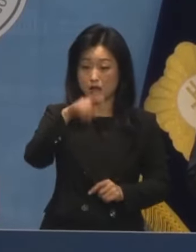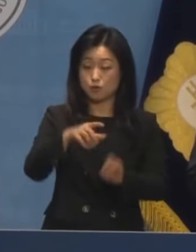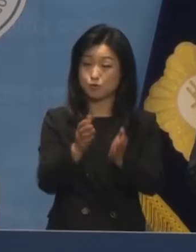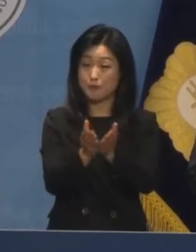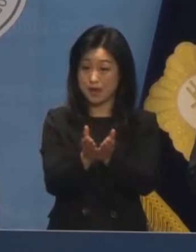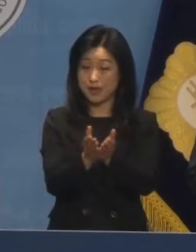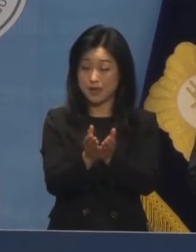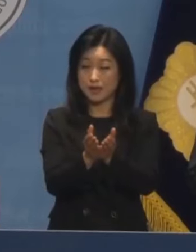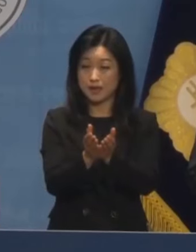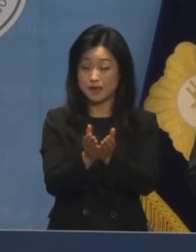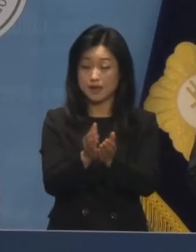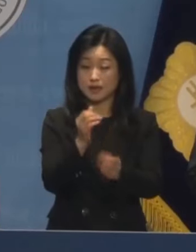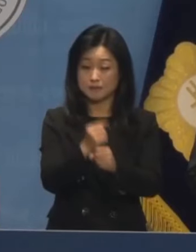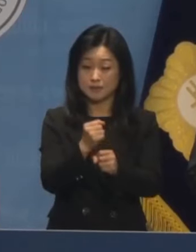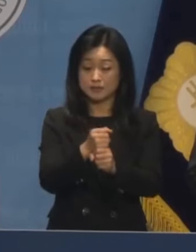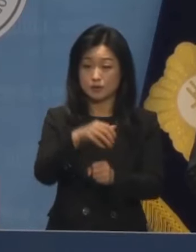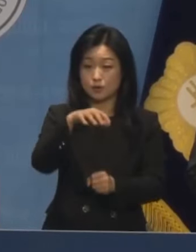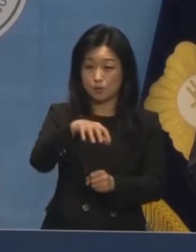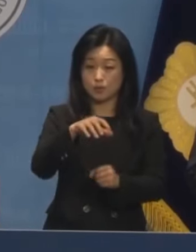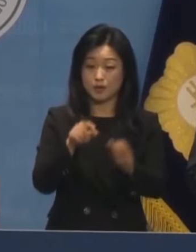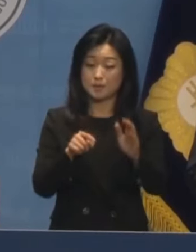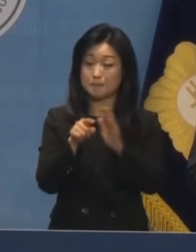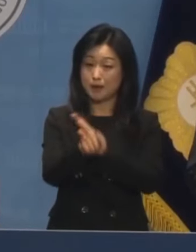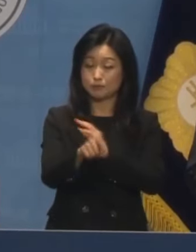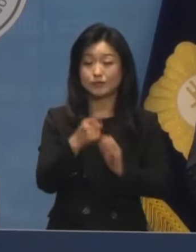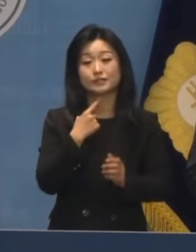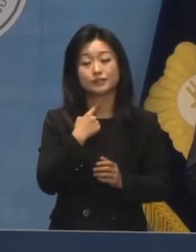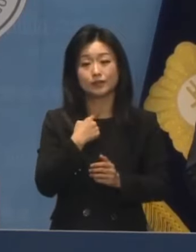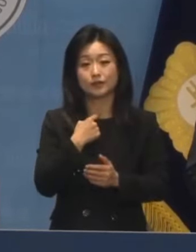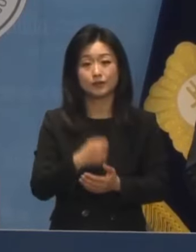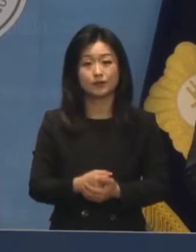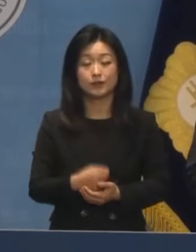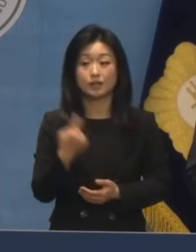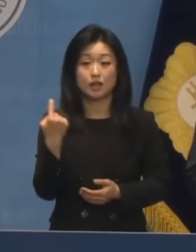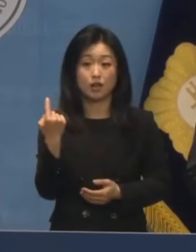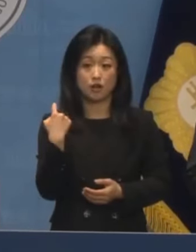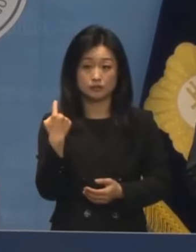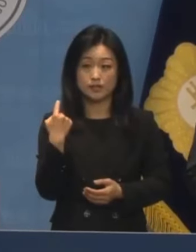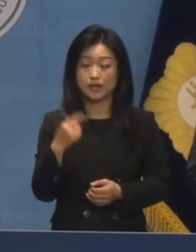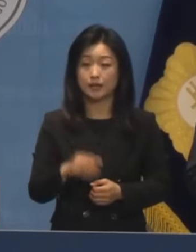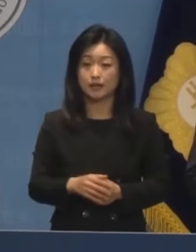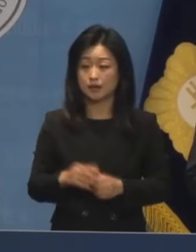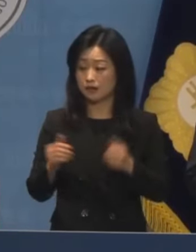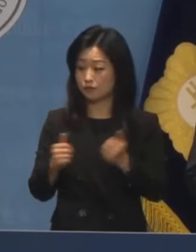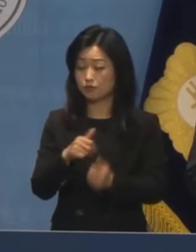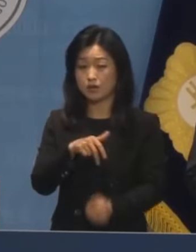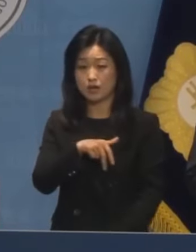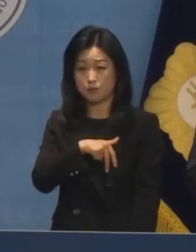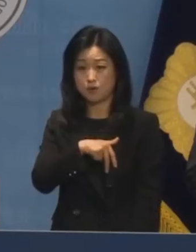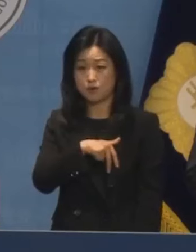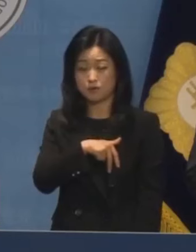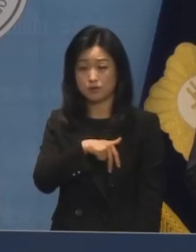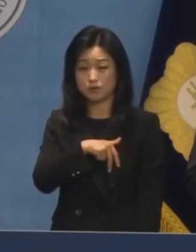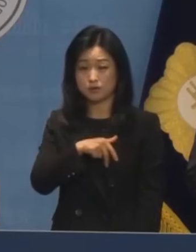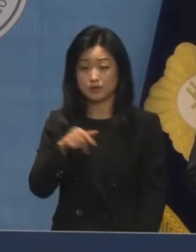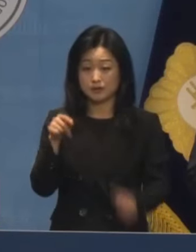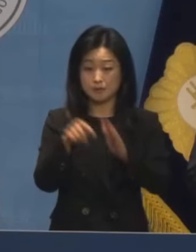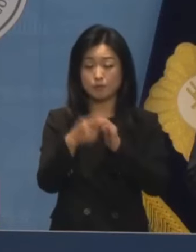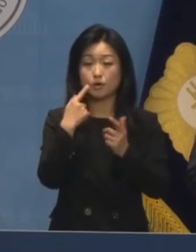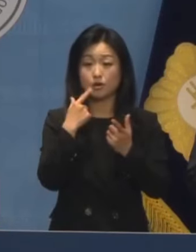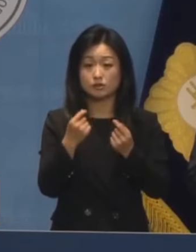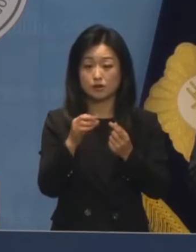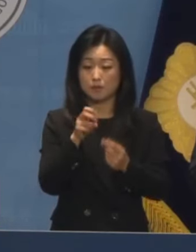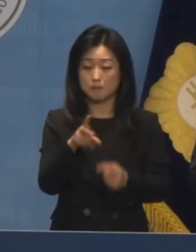지금의 하나 오션 조선소를 방문했다고 합니다 어제 국회의원들이 과장을 거친 것처럼